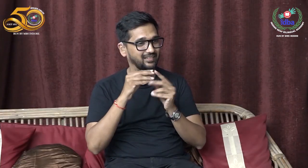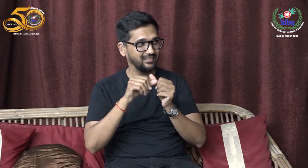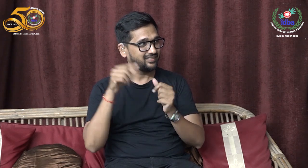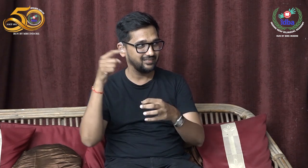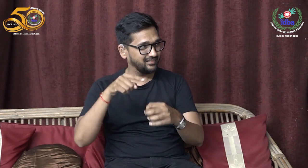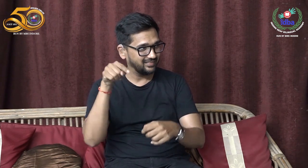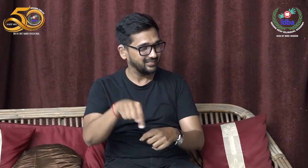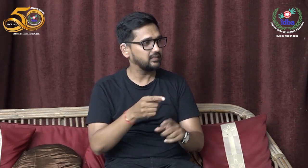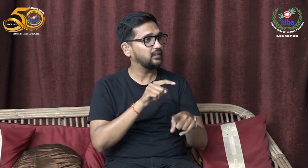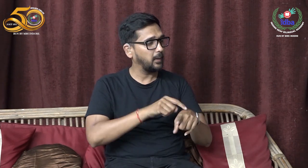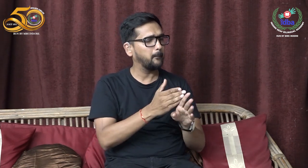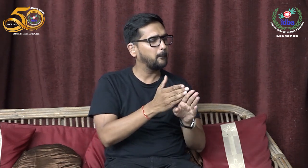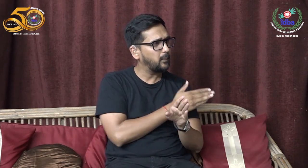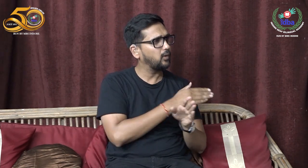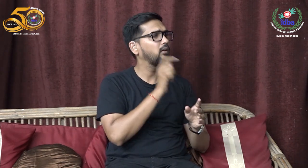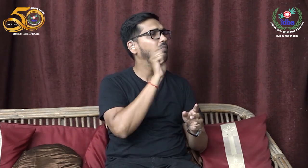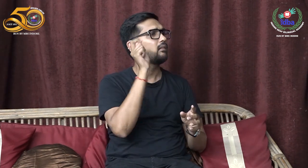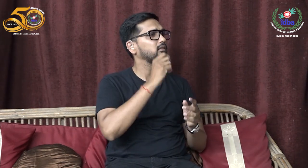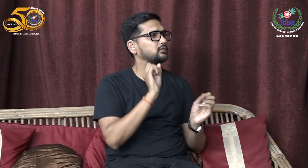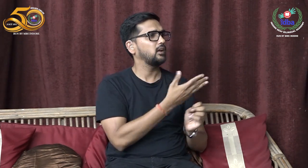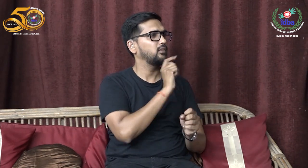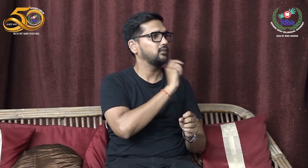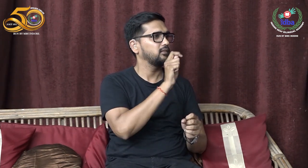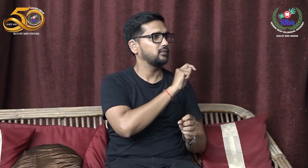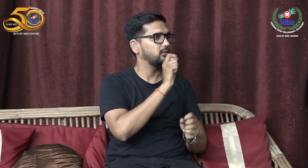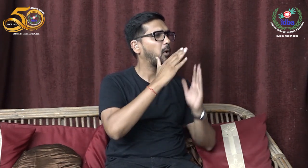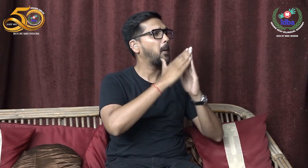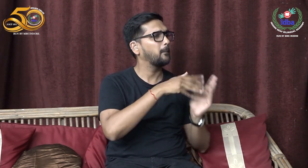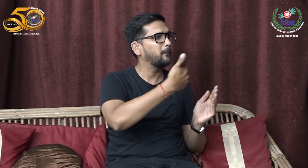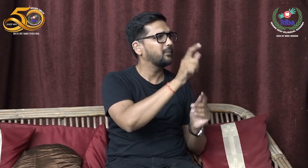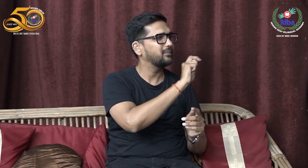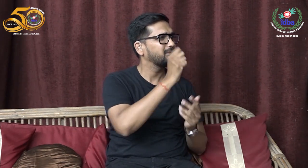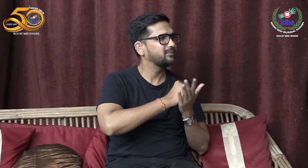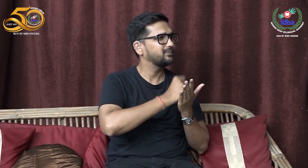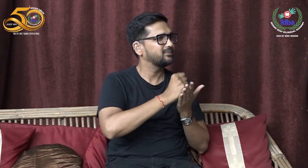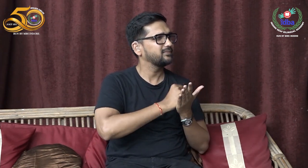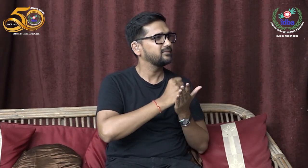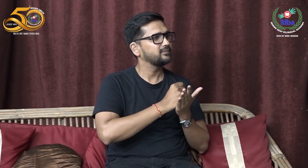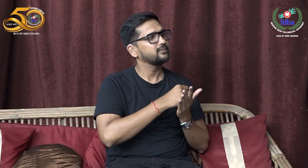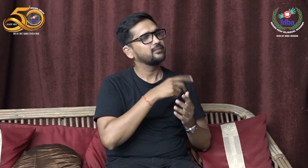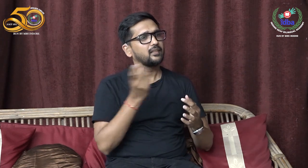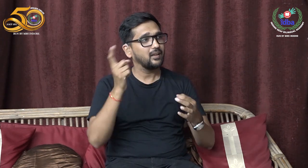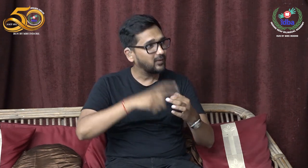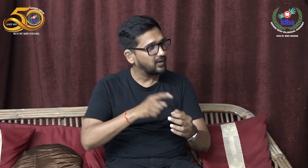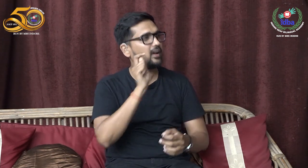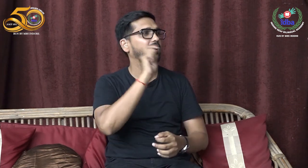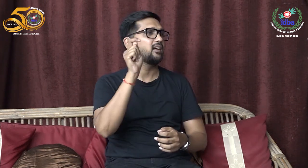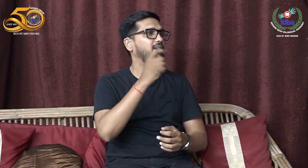IDBA में आया था ना, तो उसके थोड़ा टाइम पहले मैंने जो है स्टार्ट किया था घर पे ही, ऐसे भाई बहन के साथ मैं खेलता था, प्रैक्टिस करता